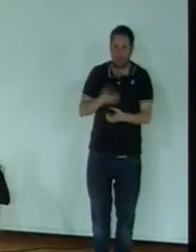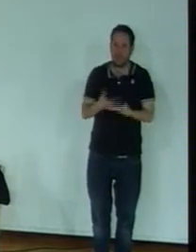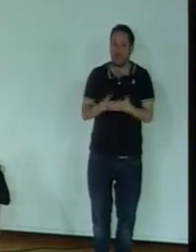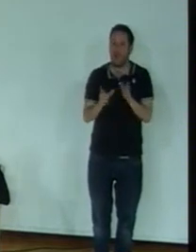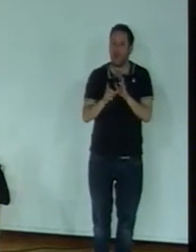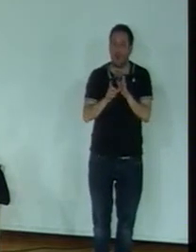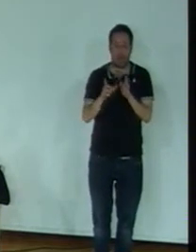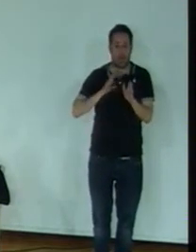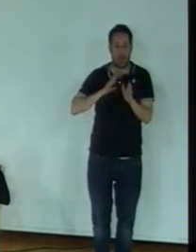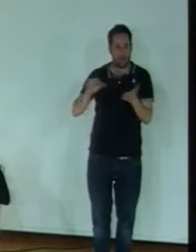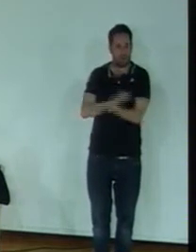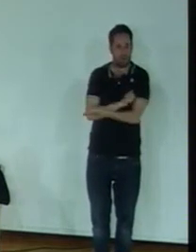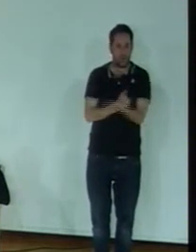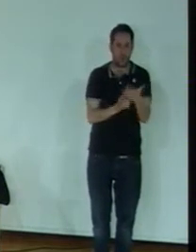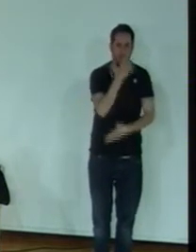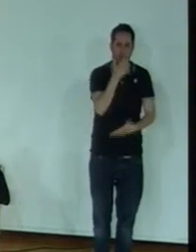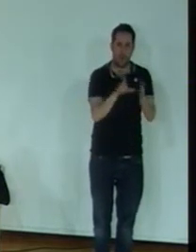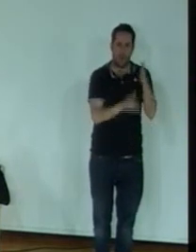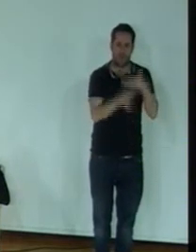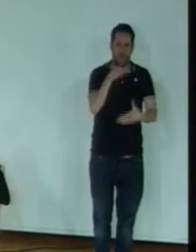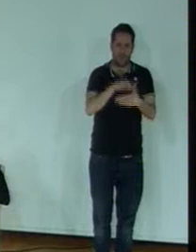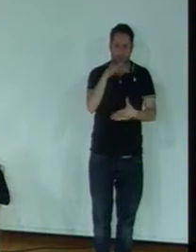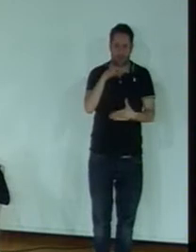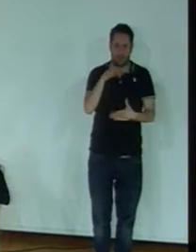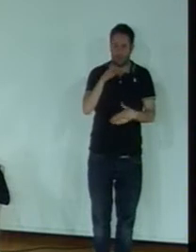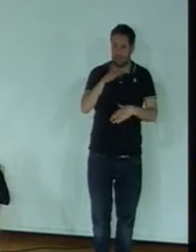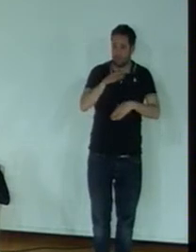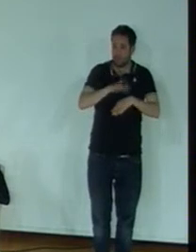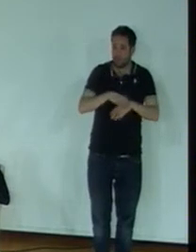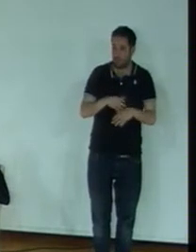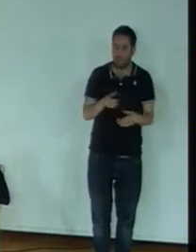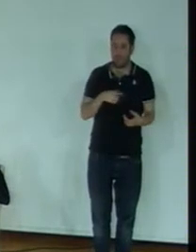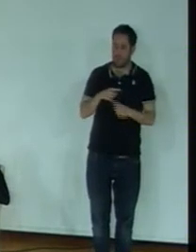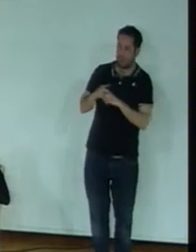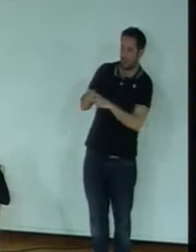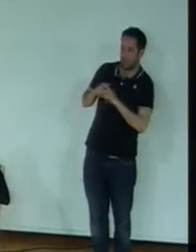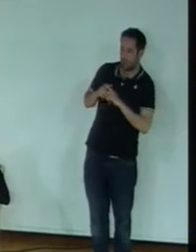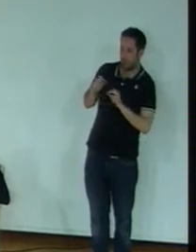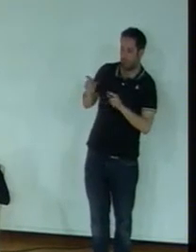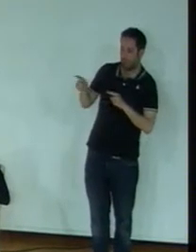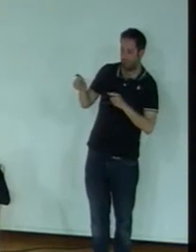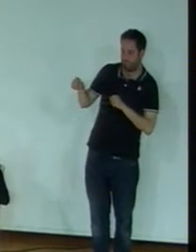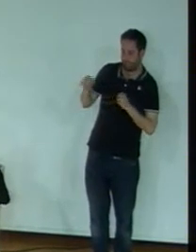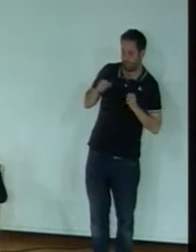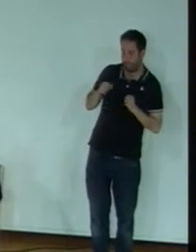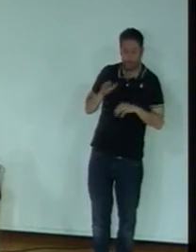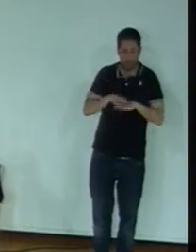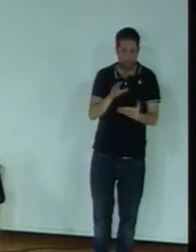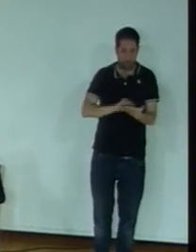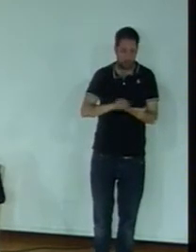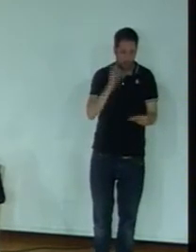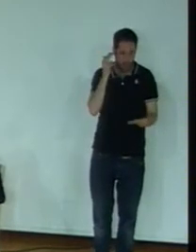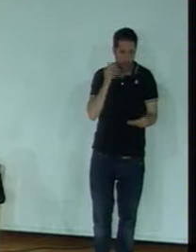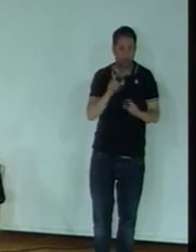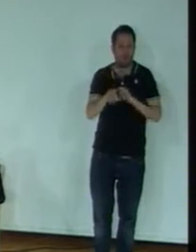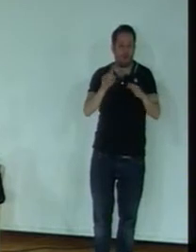réformer la loi existante et en voter une autre qui va être souvent l'objet forcément de compromis, mais à l'arrivée très mal rédigé, on va effectivement rentrer dans le